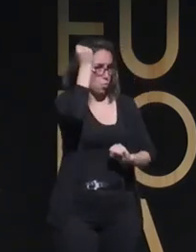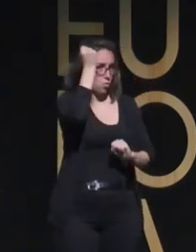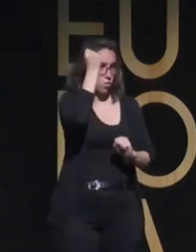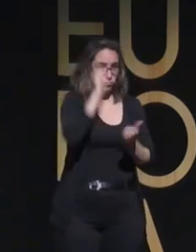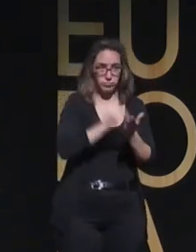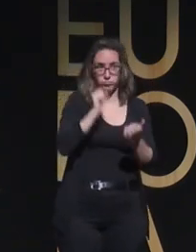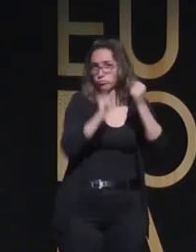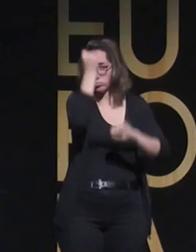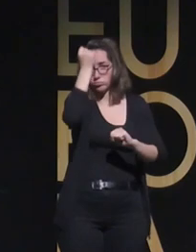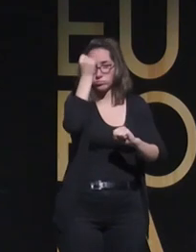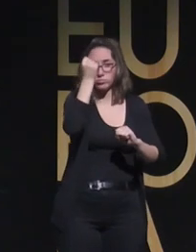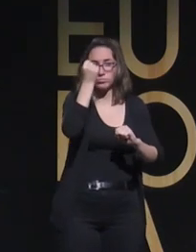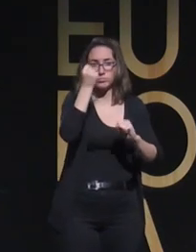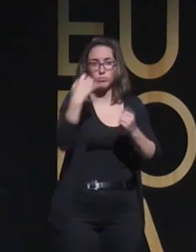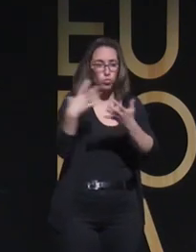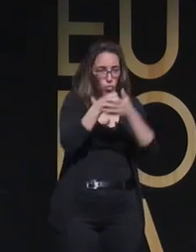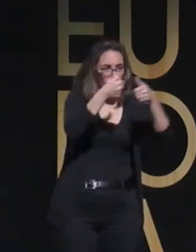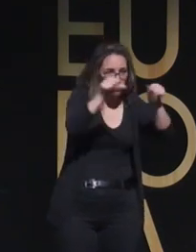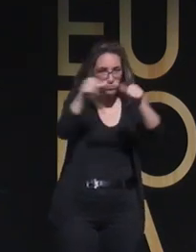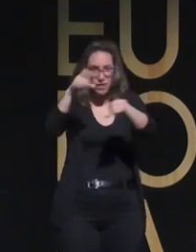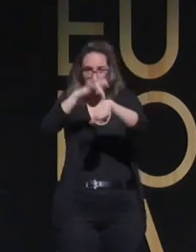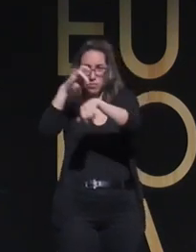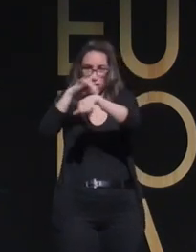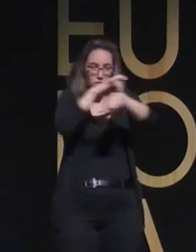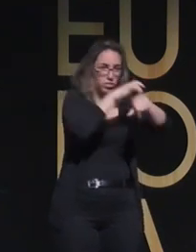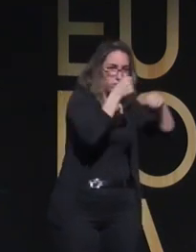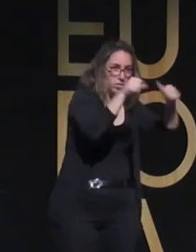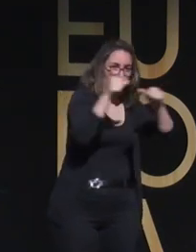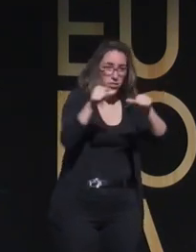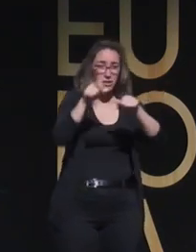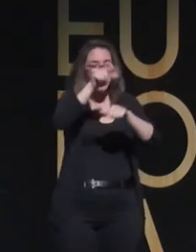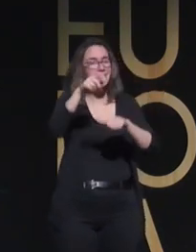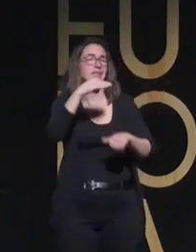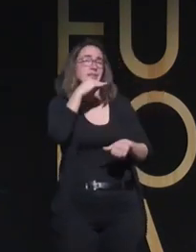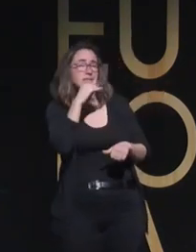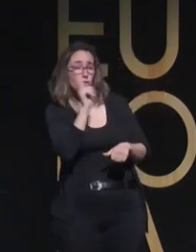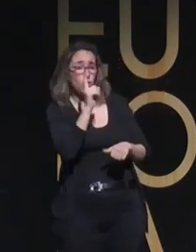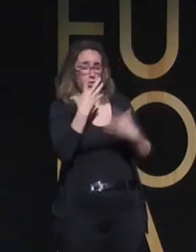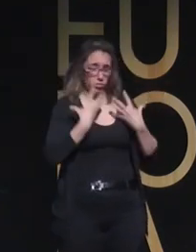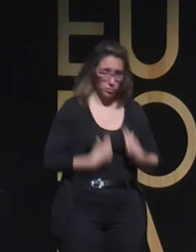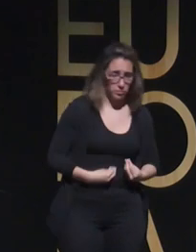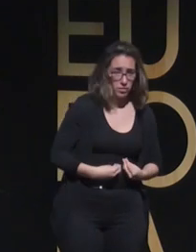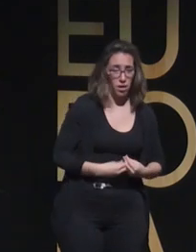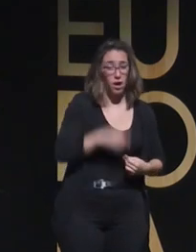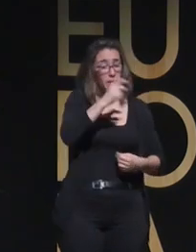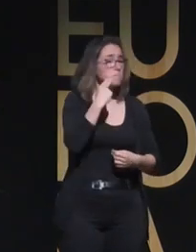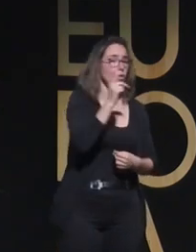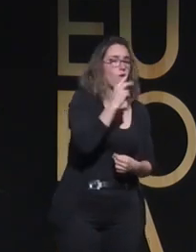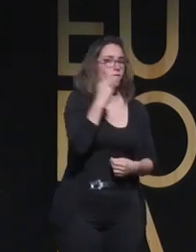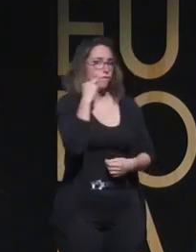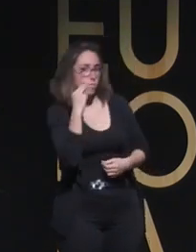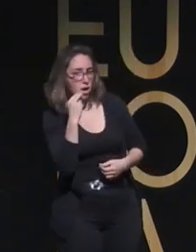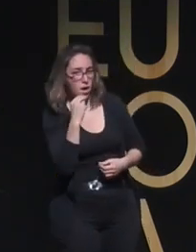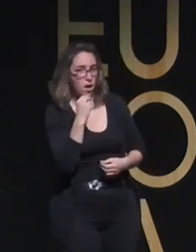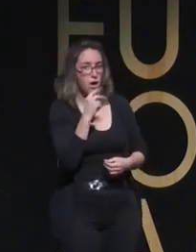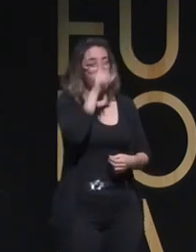¿Por qué patologizamos todo? La gente ya no está triste, la gente está deprimida. La gente ya no tiene miedo, la gente tiene fobias. La gente ya no está alegre, la